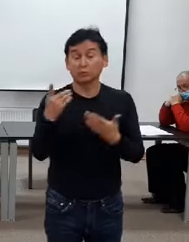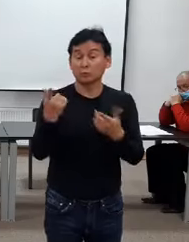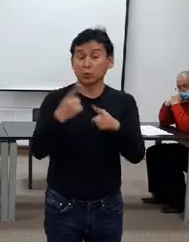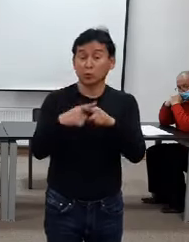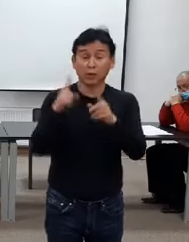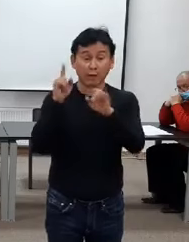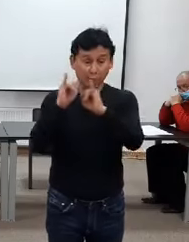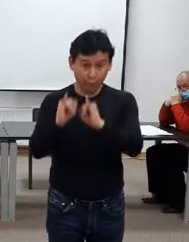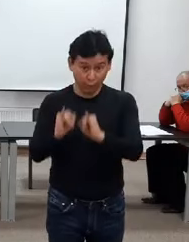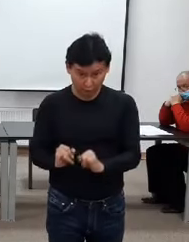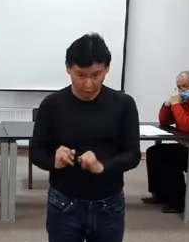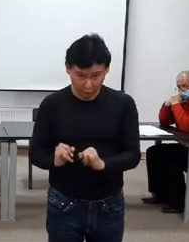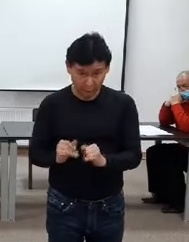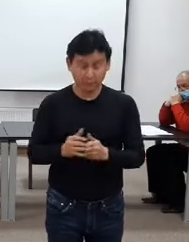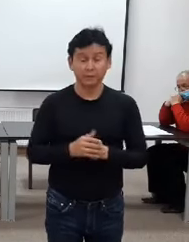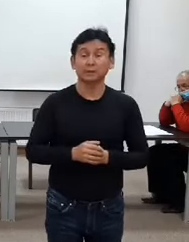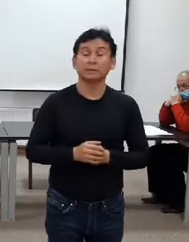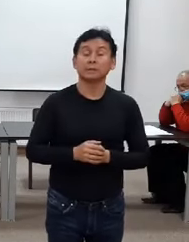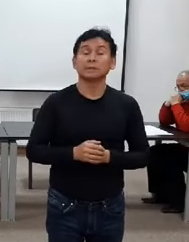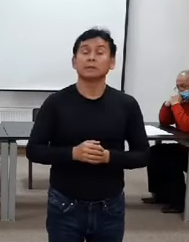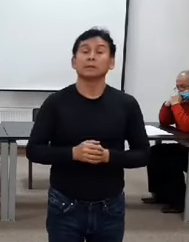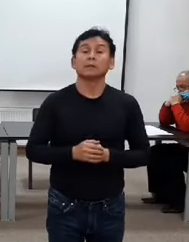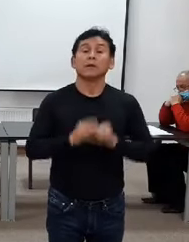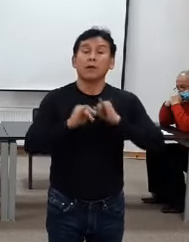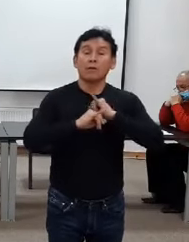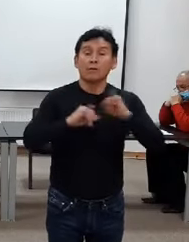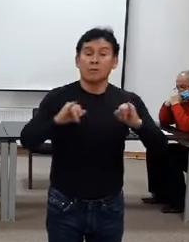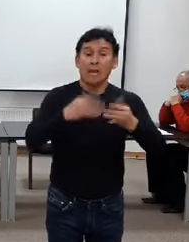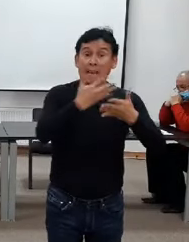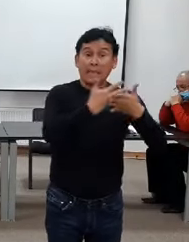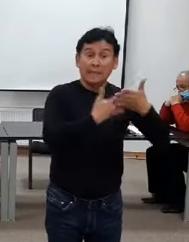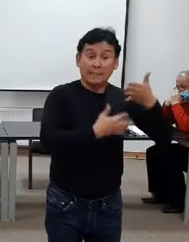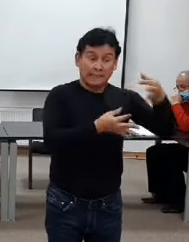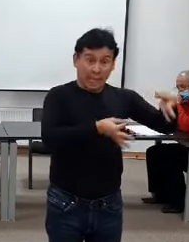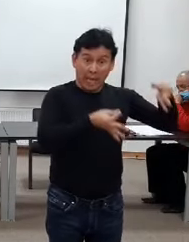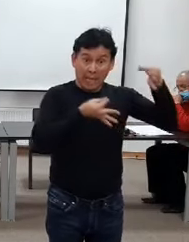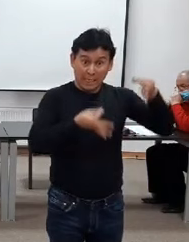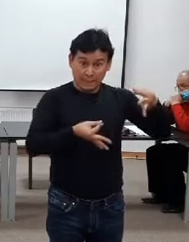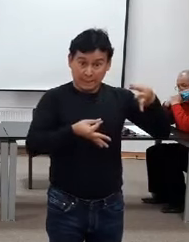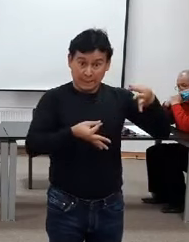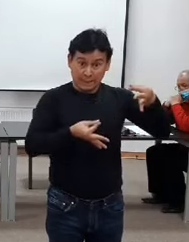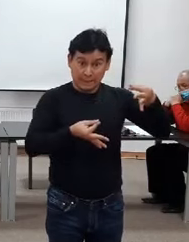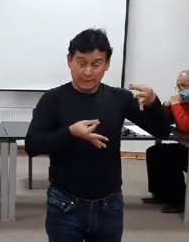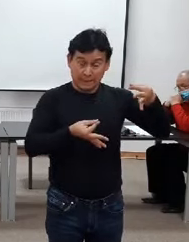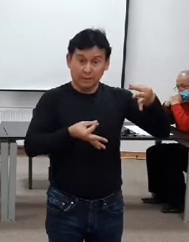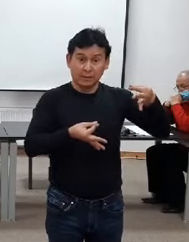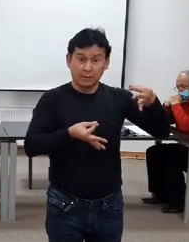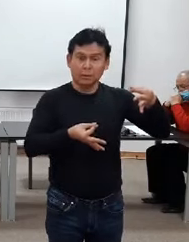regulares como lo son el Centro Nacional de Enlace, informar que la lista que teníamos de la gerencia no